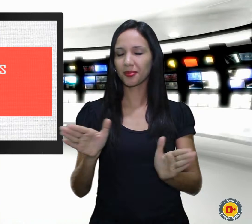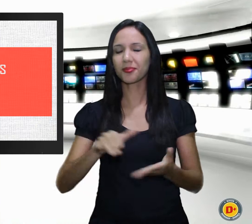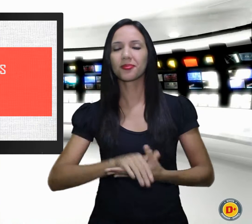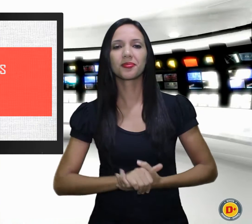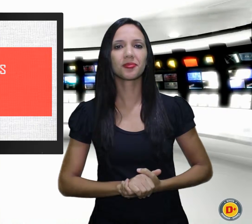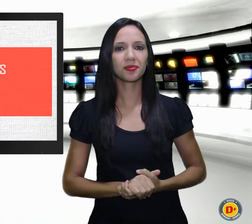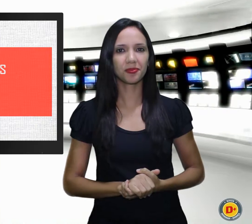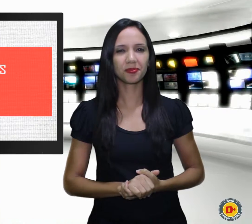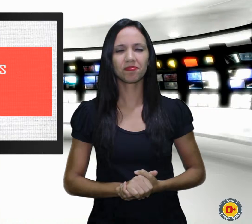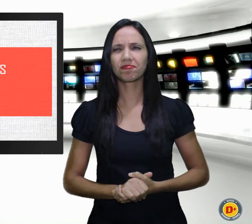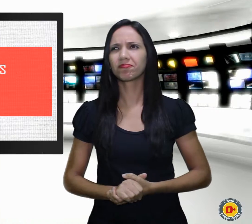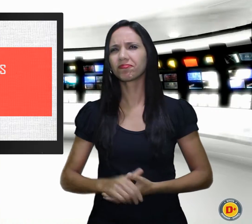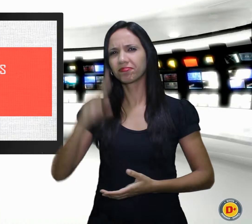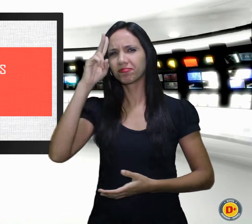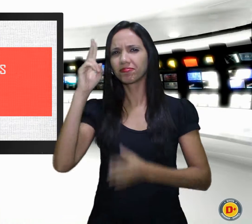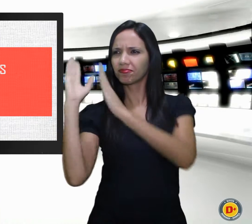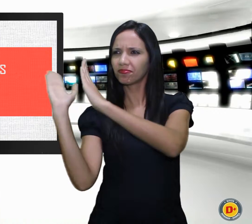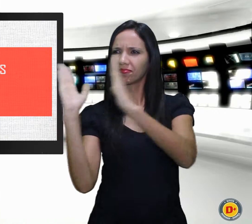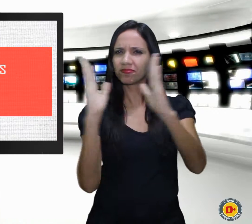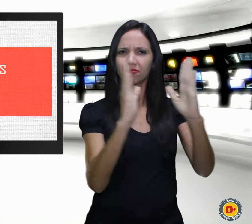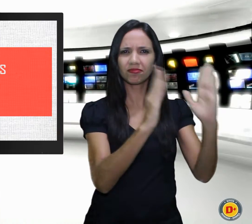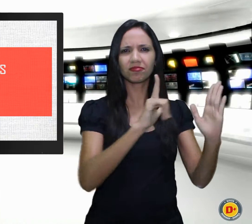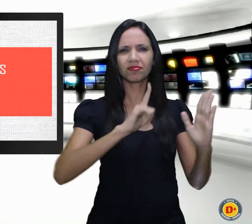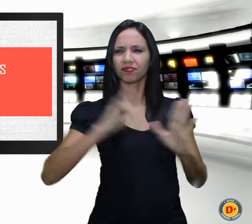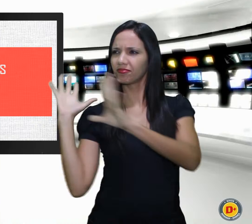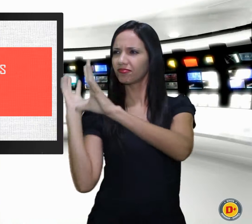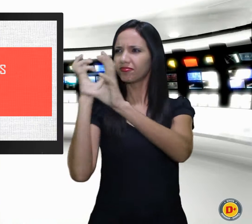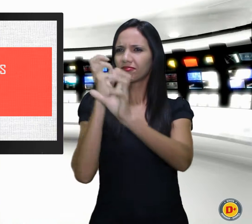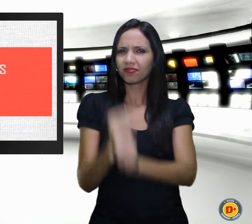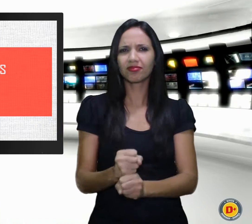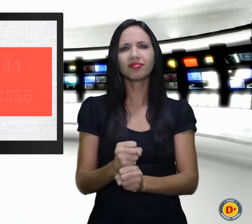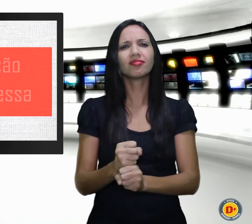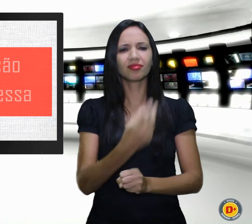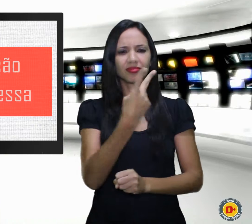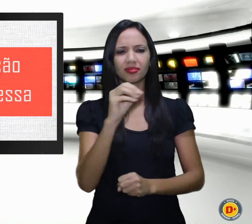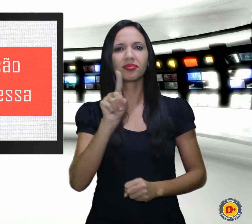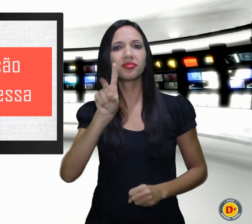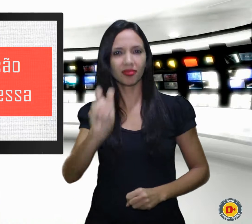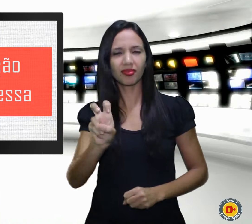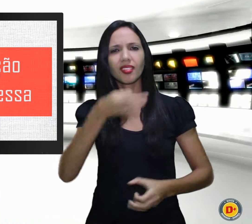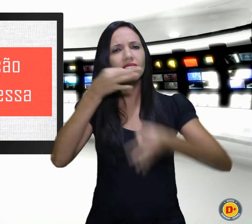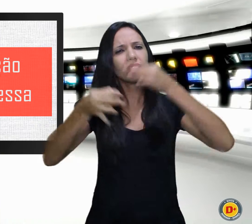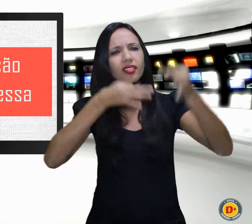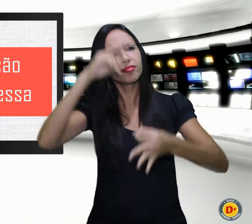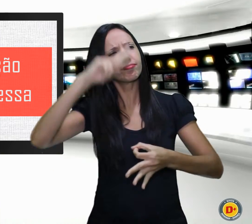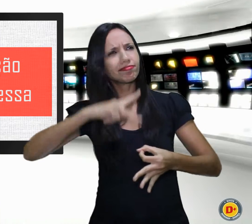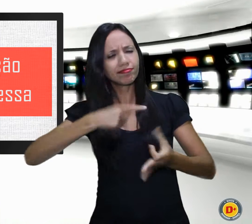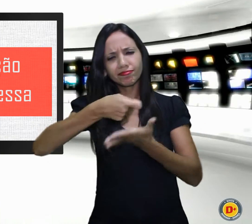Nesta retrospectiva dos artigos de 2015, fica expressa uma latente necessidade: a de continuar na luta